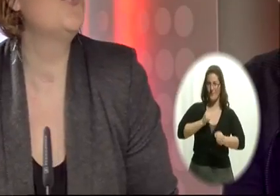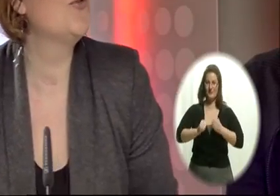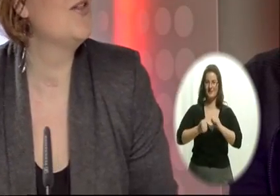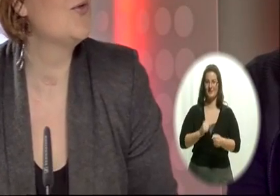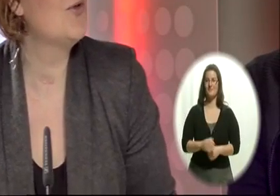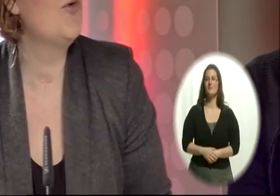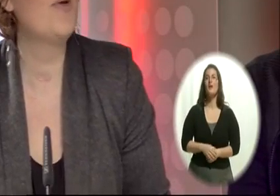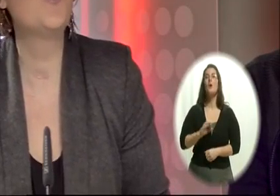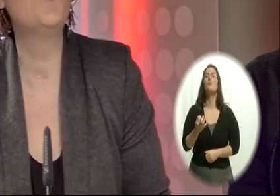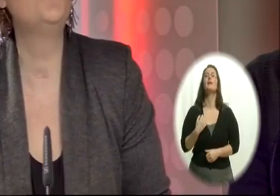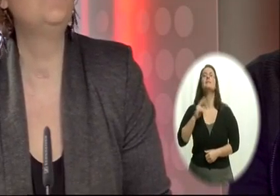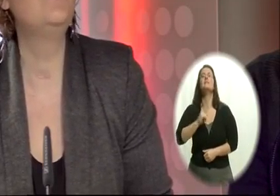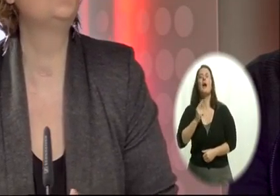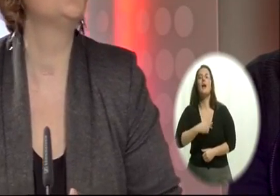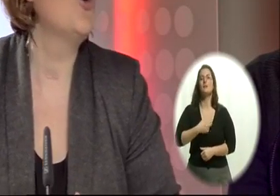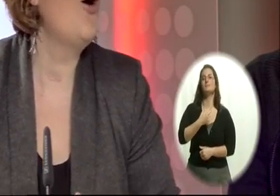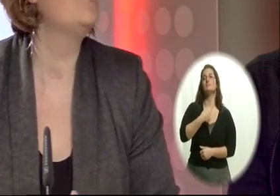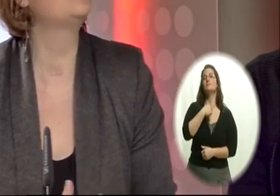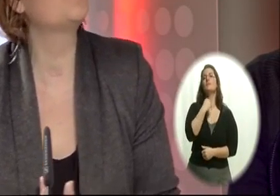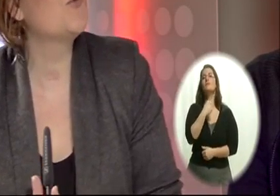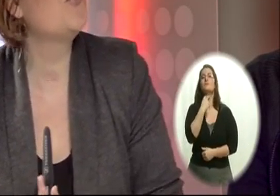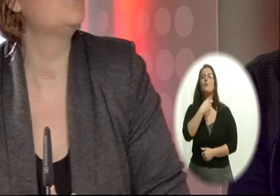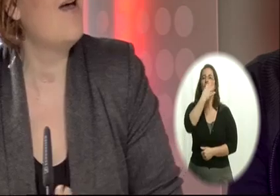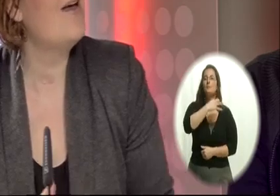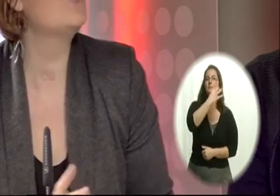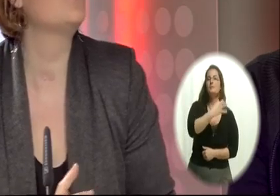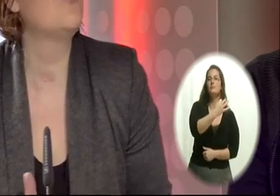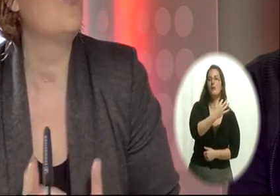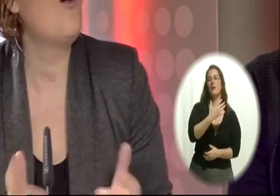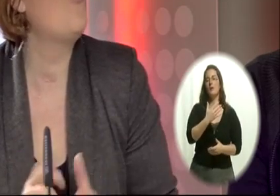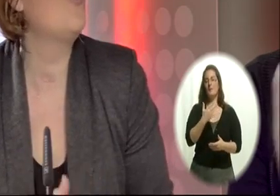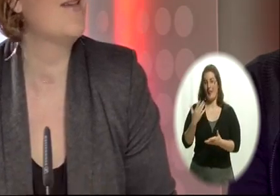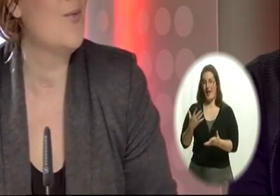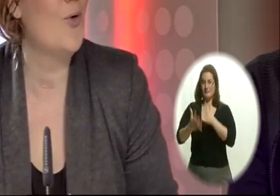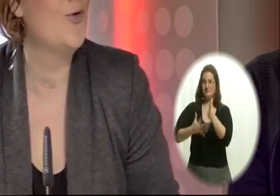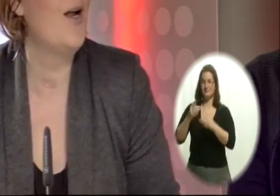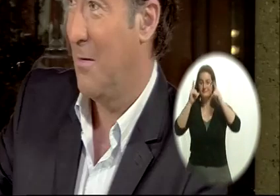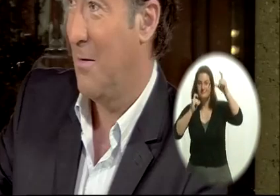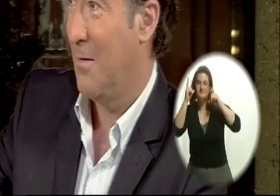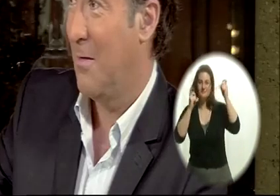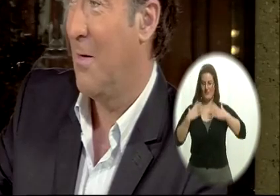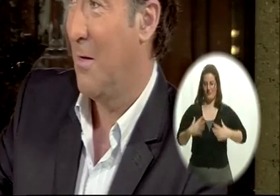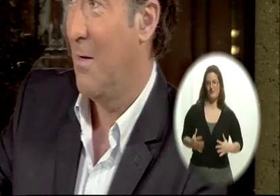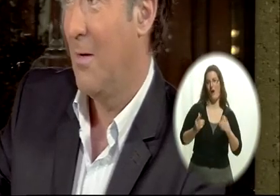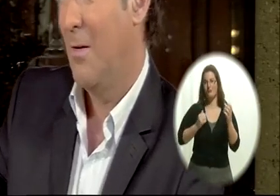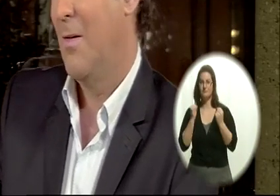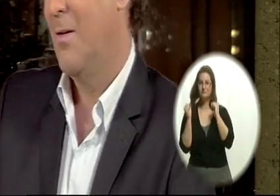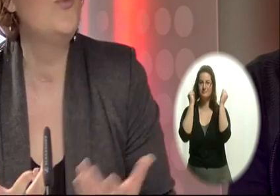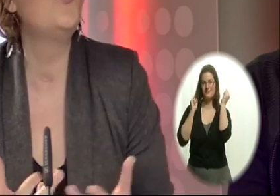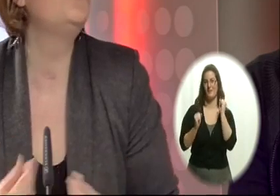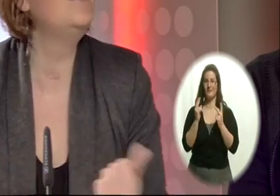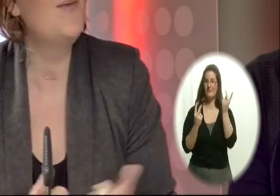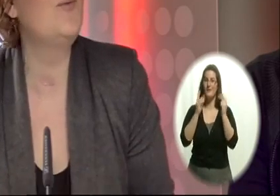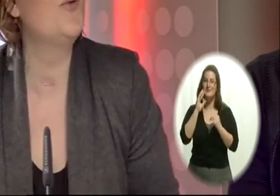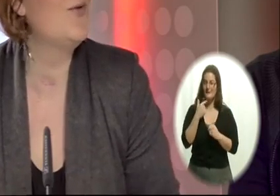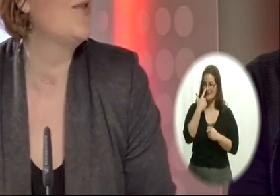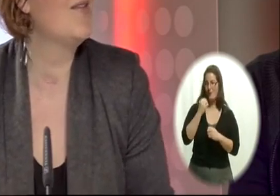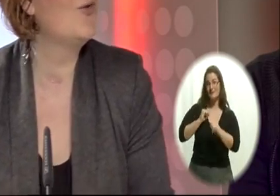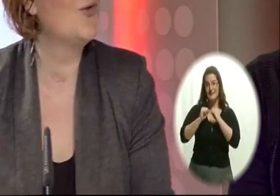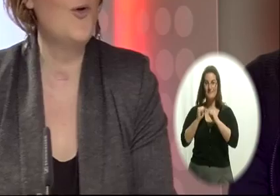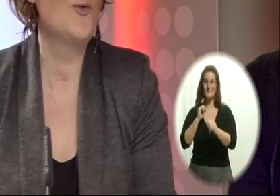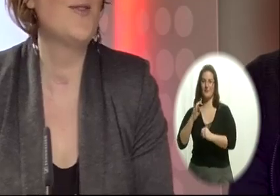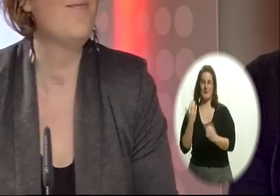plus vivante que les autres langues parce qu'on utilise son corps, les expressions du visage ont vraiment un rôle très important dans la langue. Donc oui, ça paraît plus dynamique